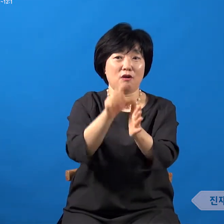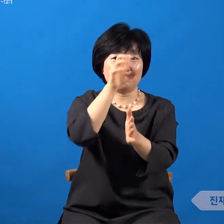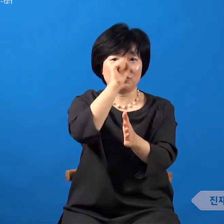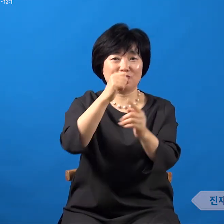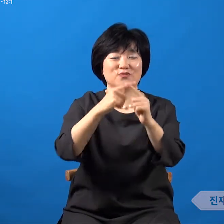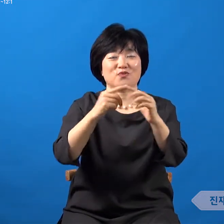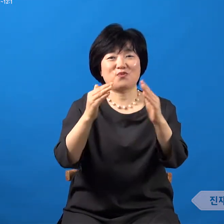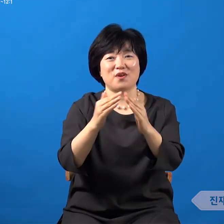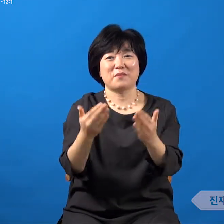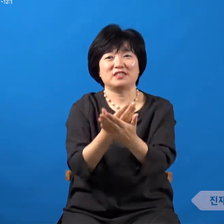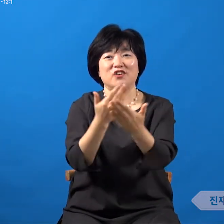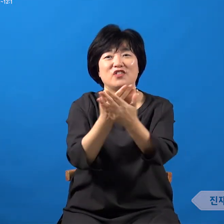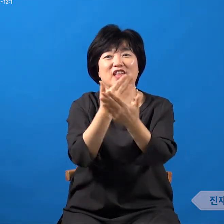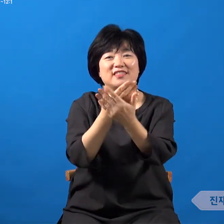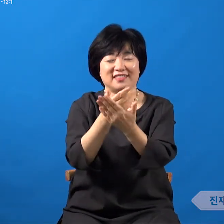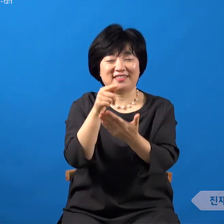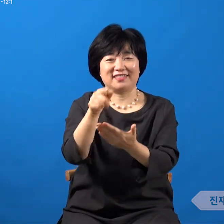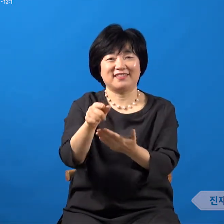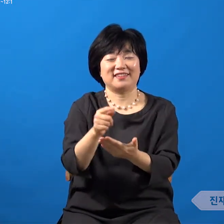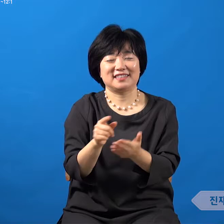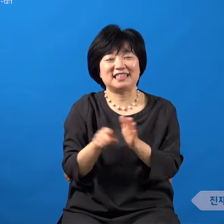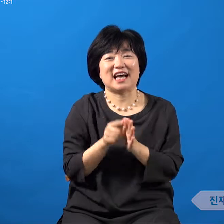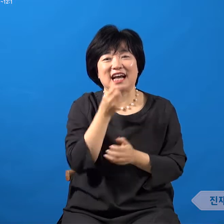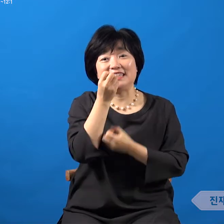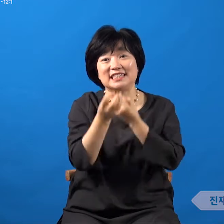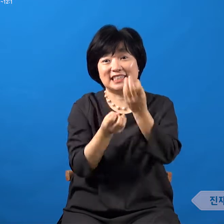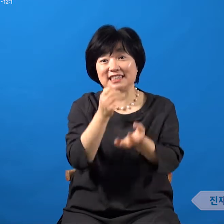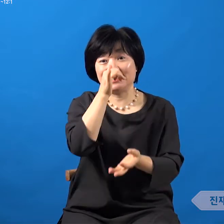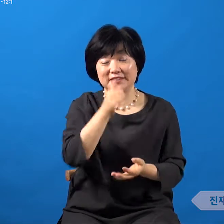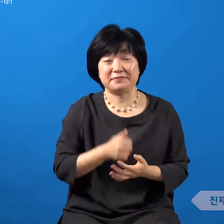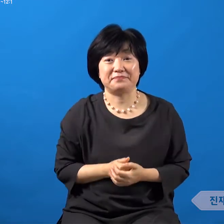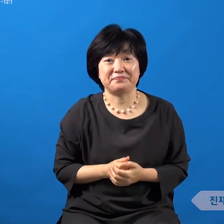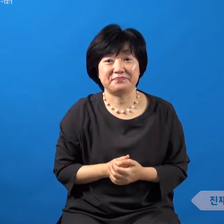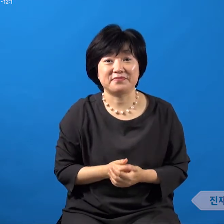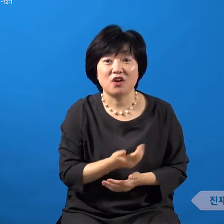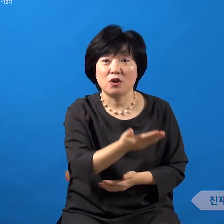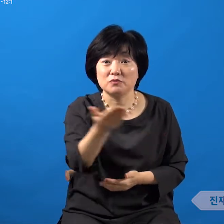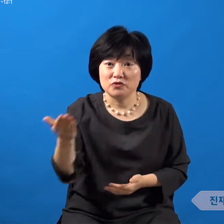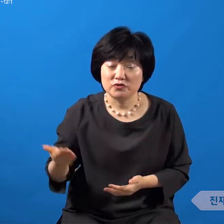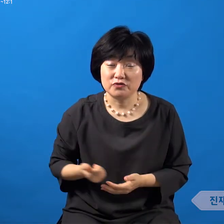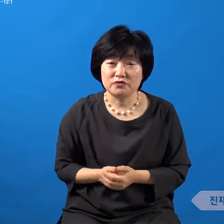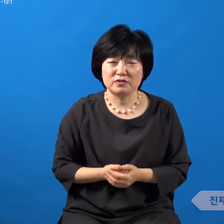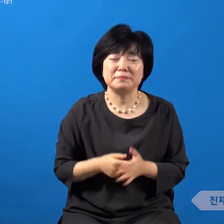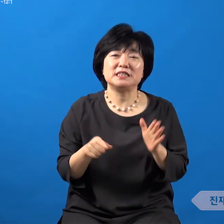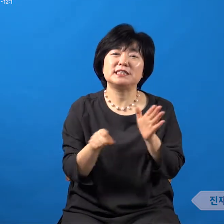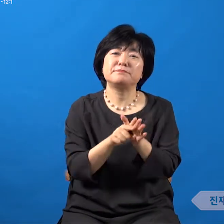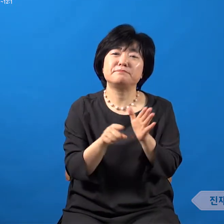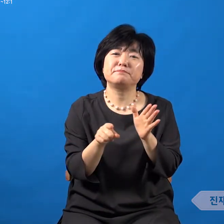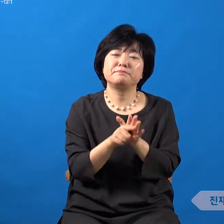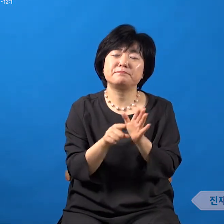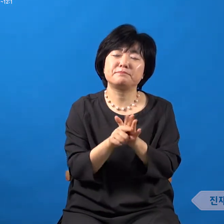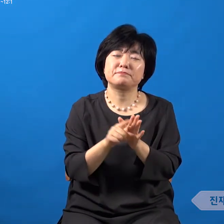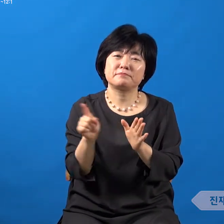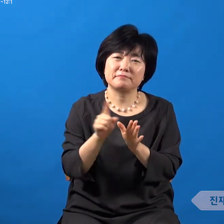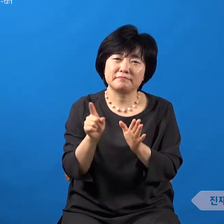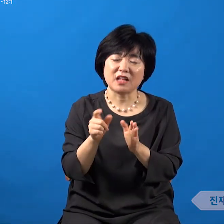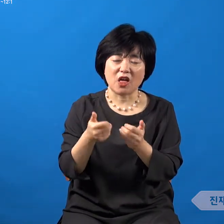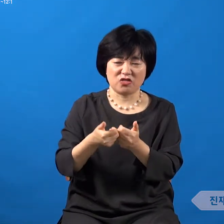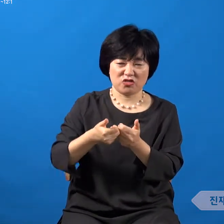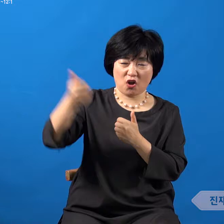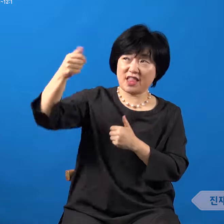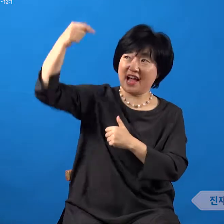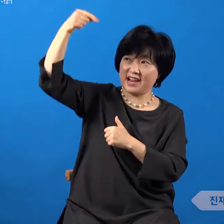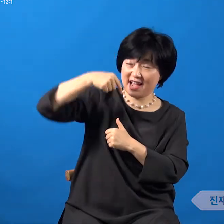되었던 간증을 들어봅니다. 사랑하는 여러분, 믿음 그렇습니다.